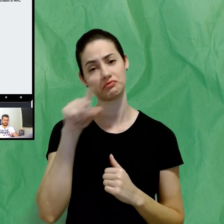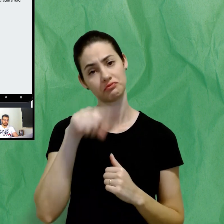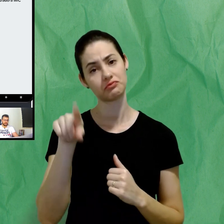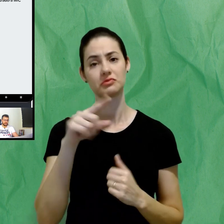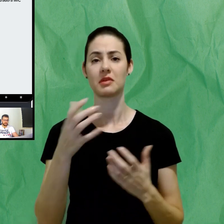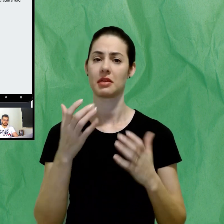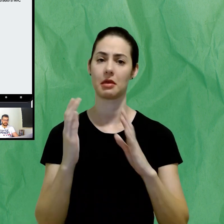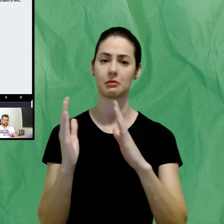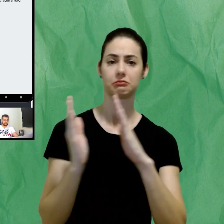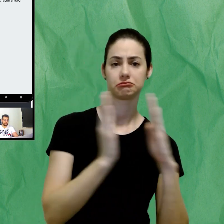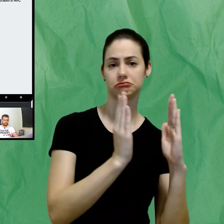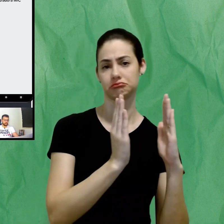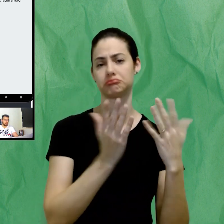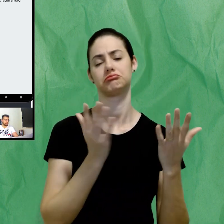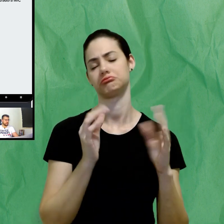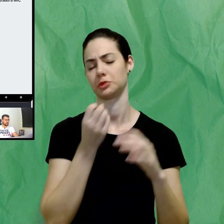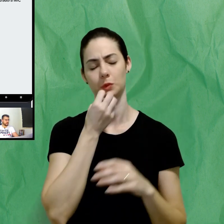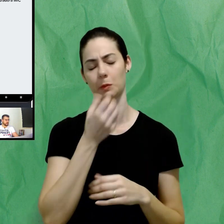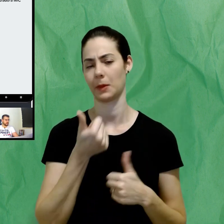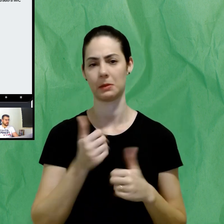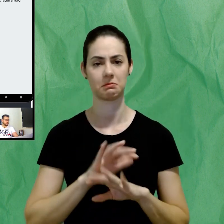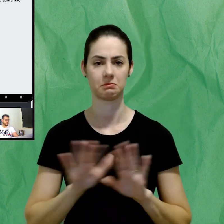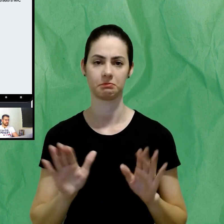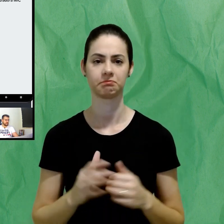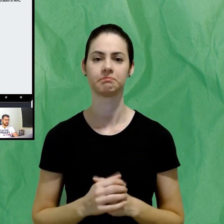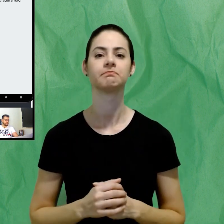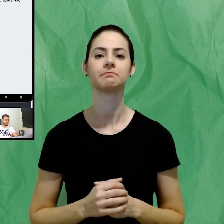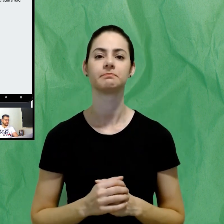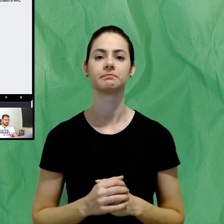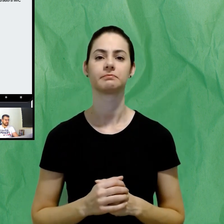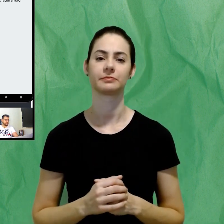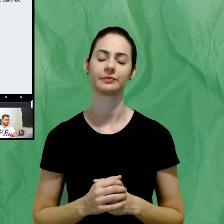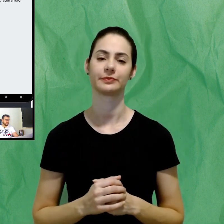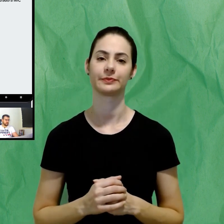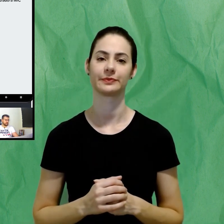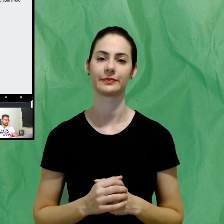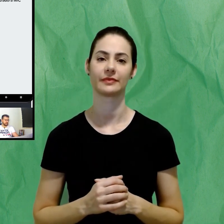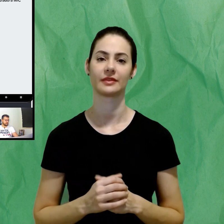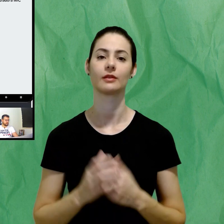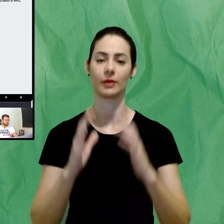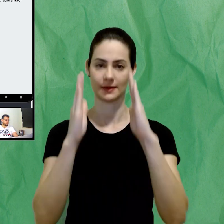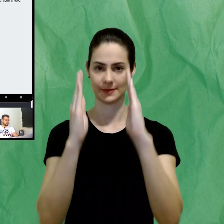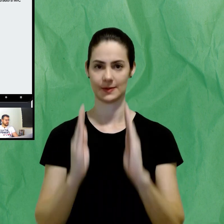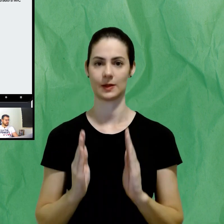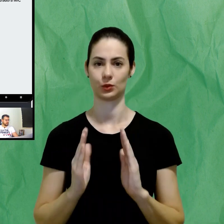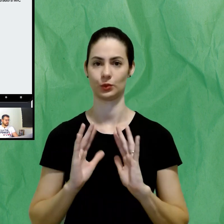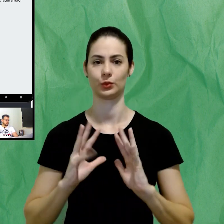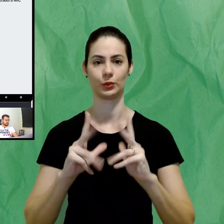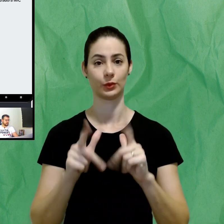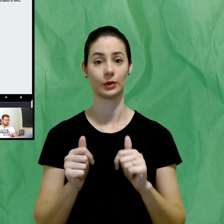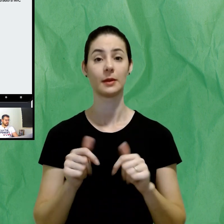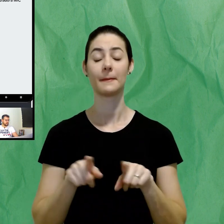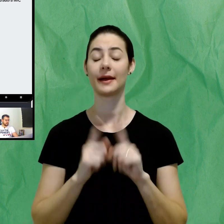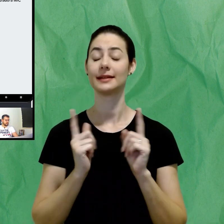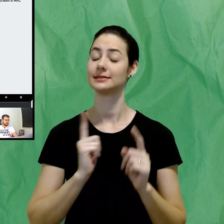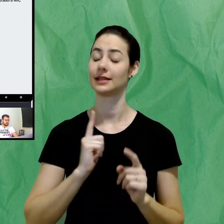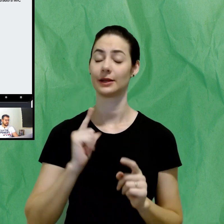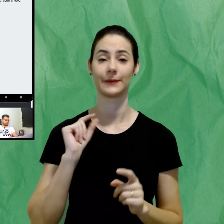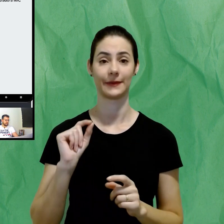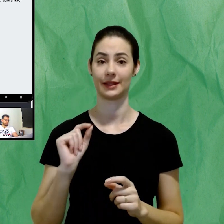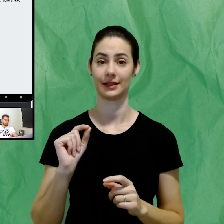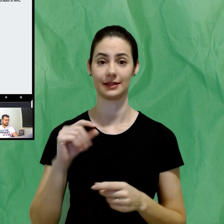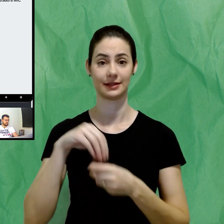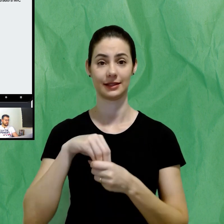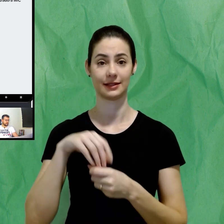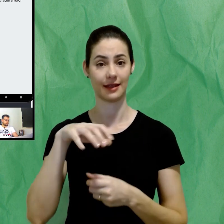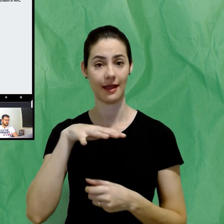colocar aí alinhado à esquerda, tudo bem. Eu vou falar que ele está alinhado ao centro. Mas o que eu vou ter dentro dessa